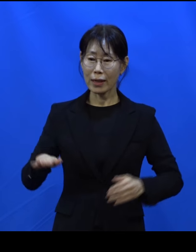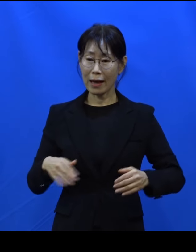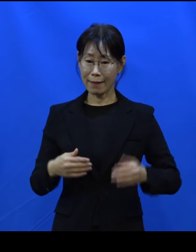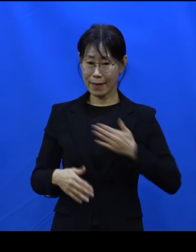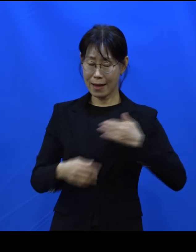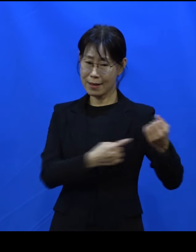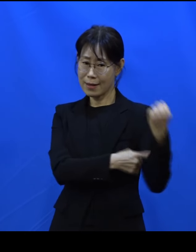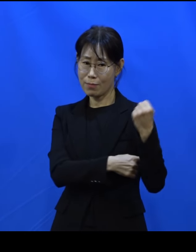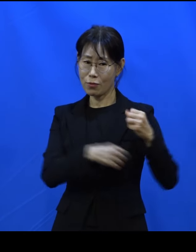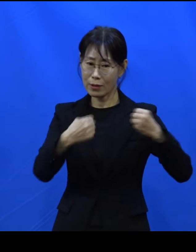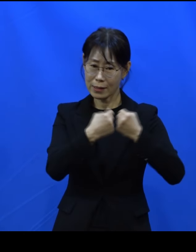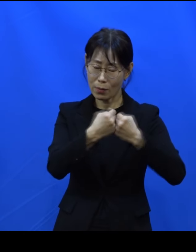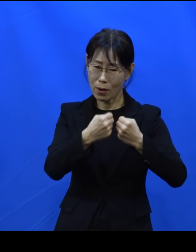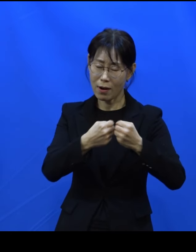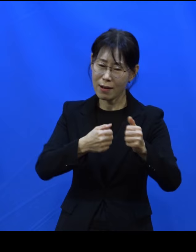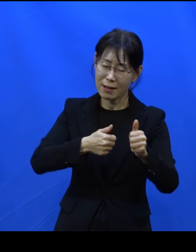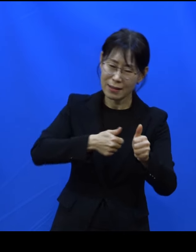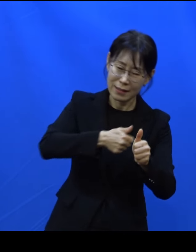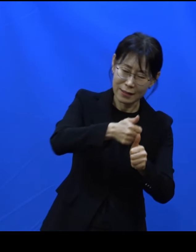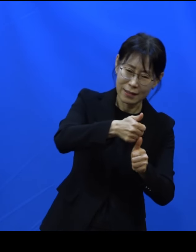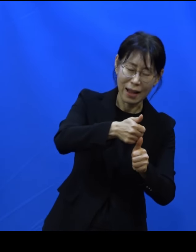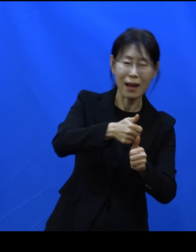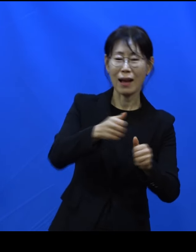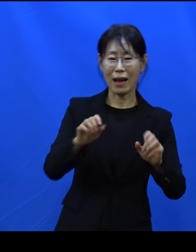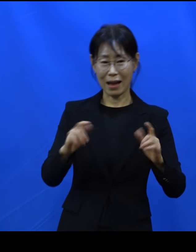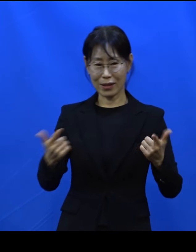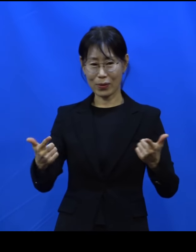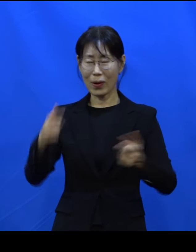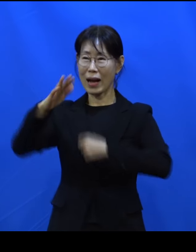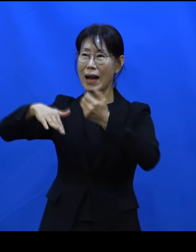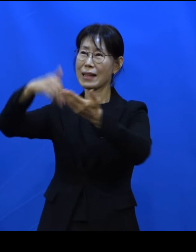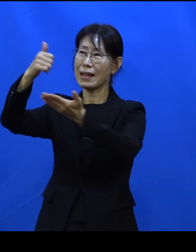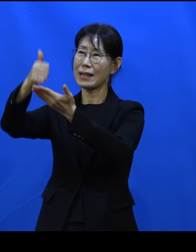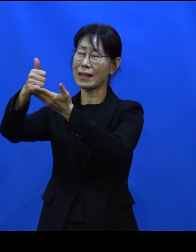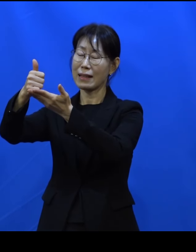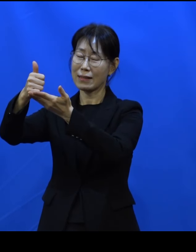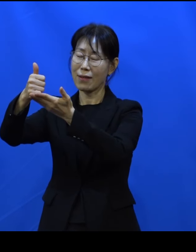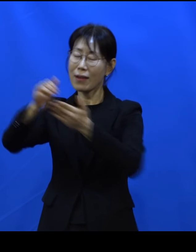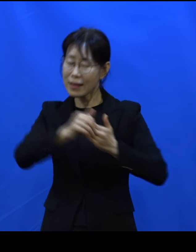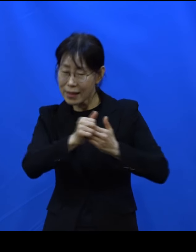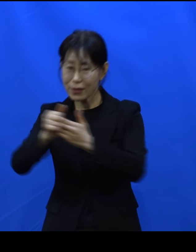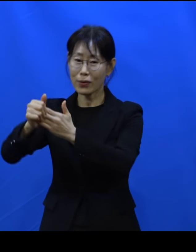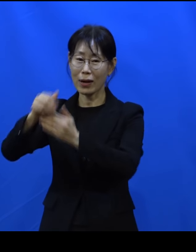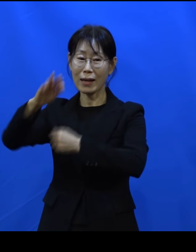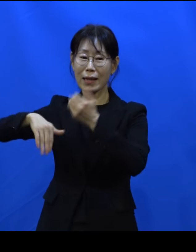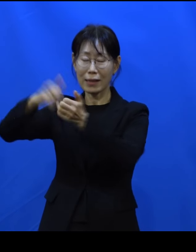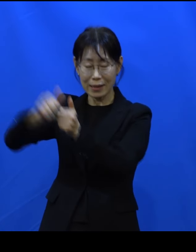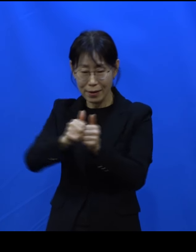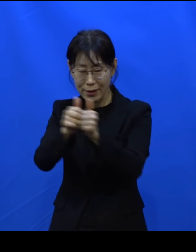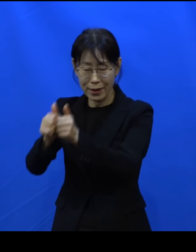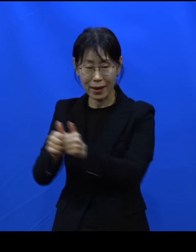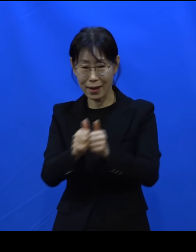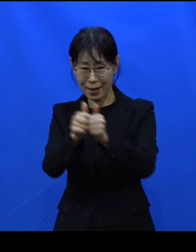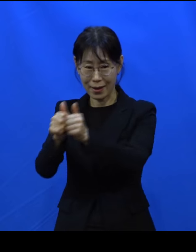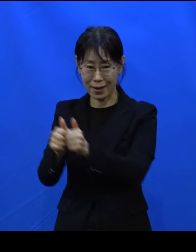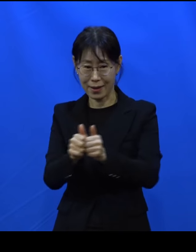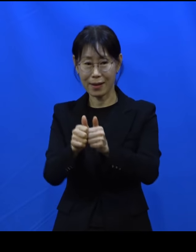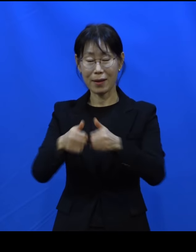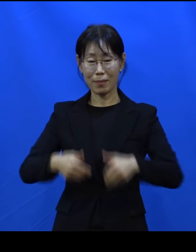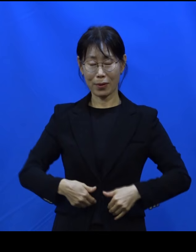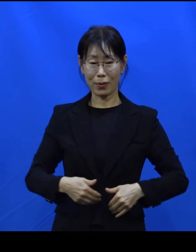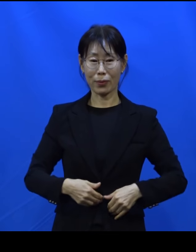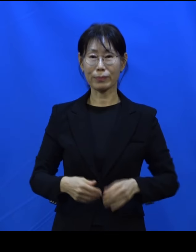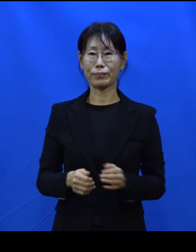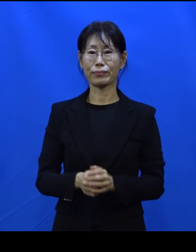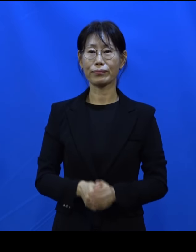것이 아니고 주님이 책임을 지신다. 주님이 이기게 하신다는 겁니다. 자, 여러분, 여기에서 부부의 관계에서도 마찬가지.